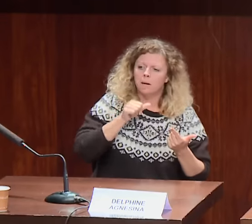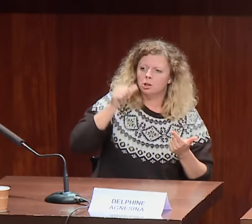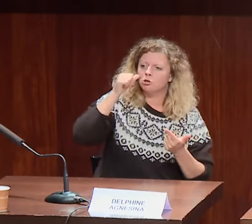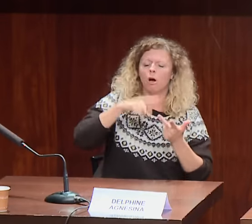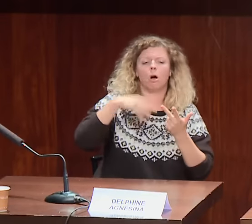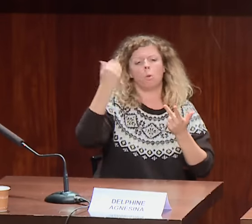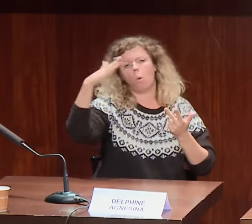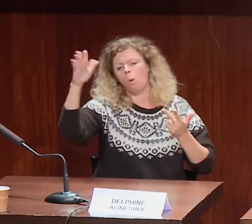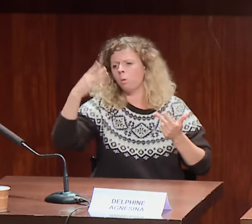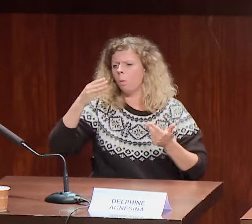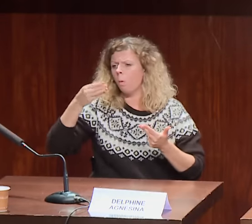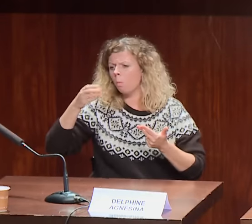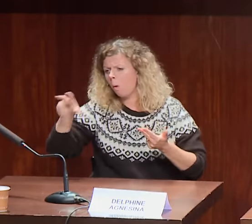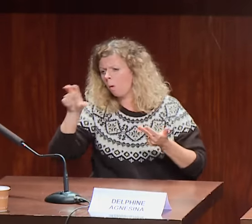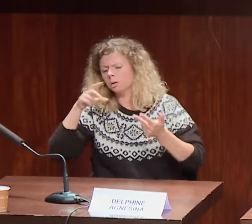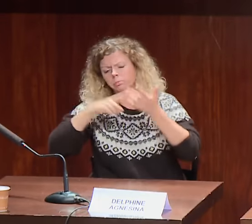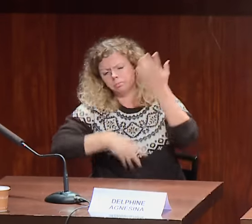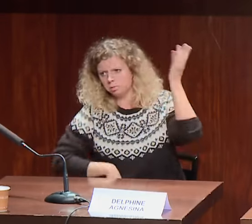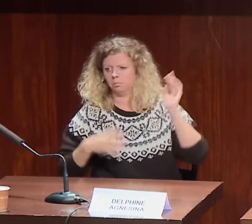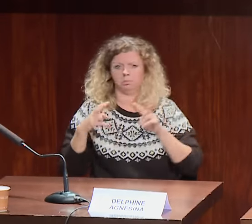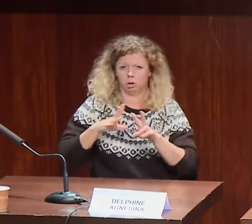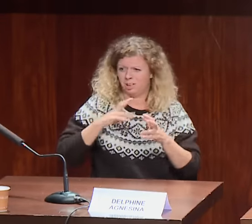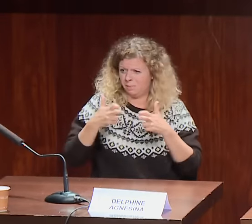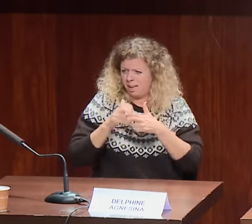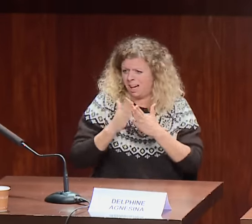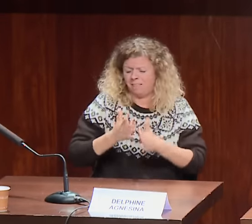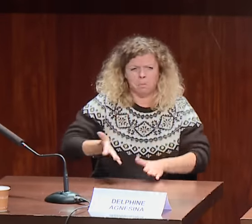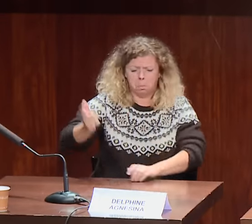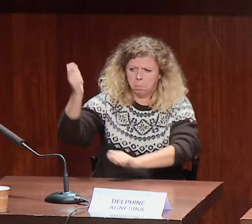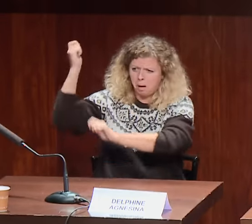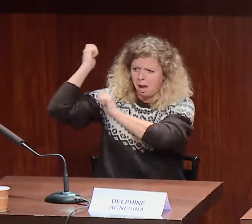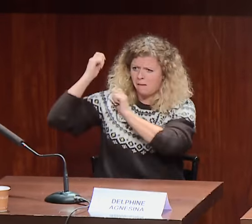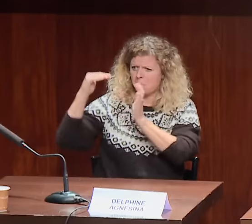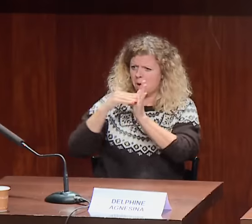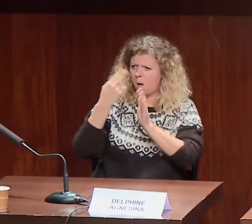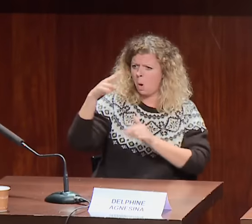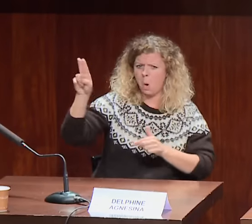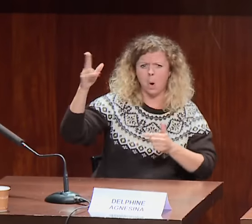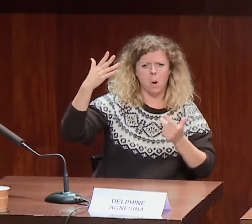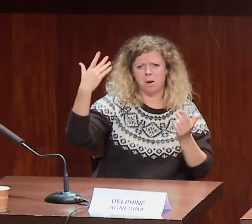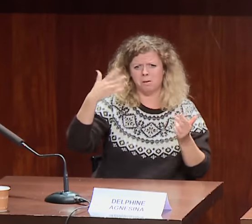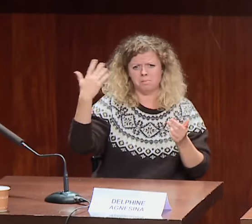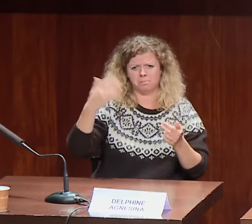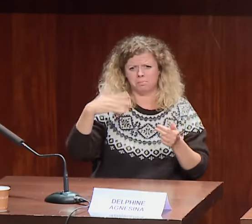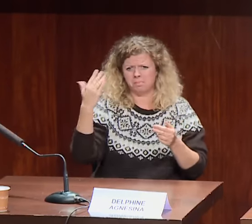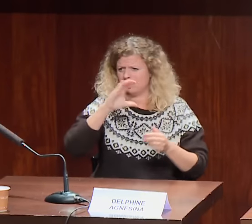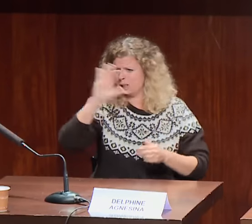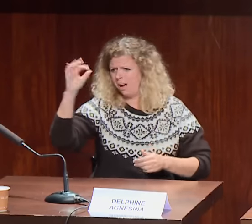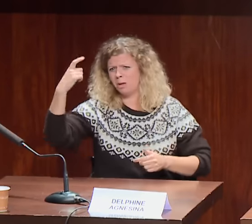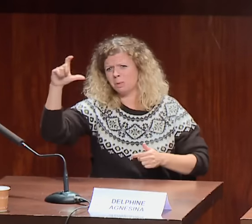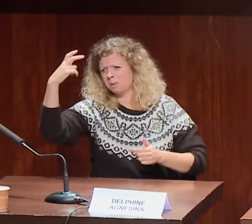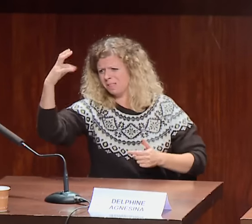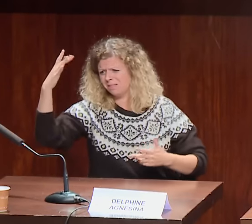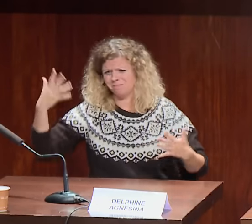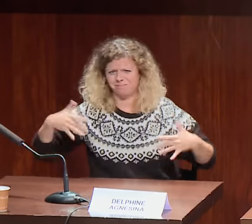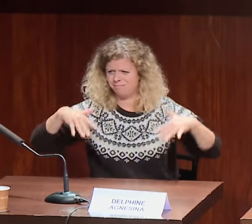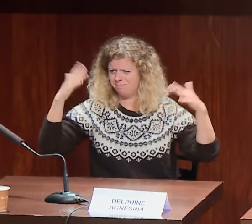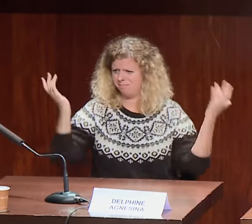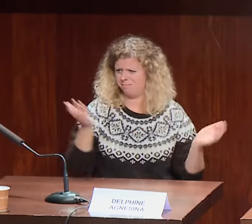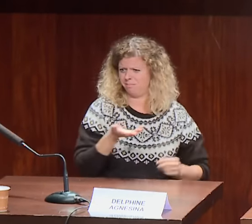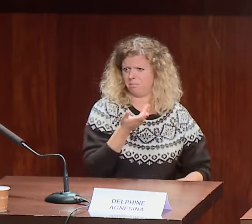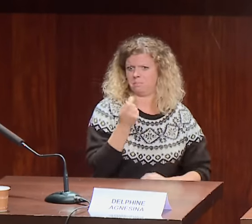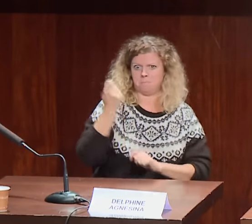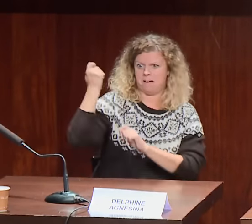retrouver sur Amazon, enfin sur certains sites, on peut les trouver d'occasion, mais ils sont très très chers,